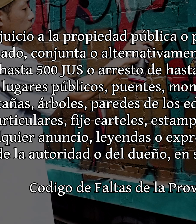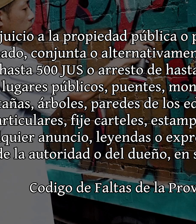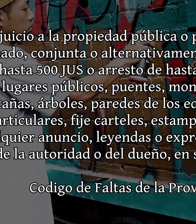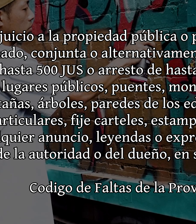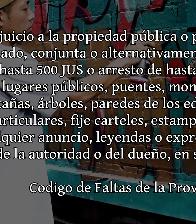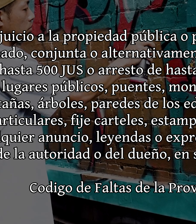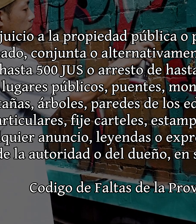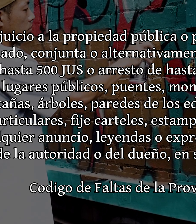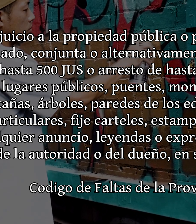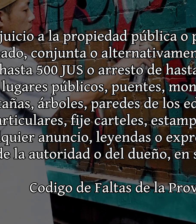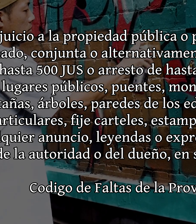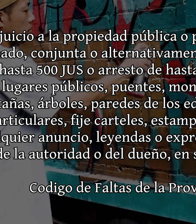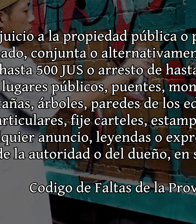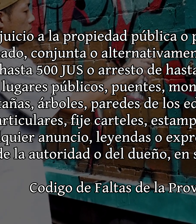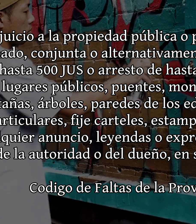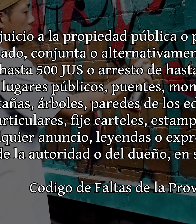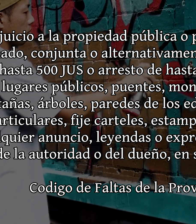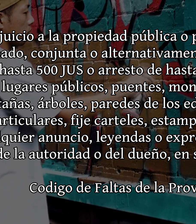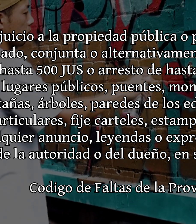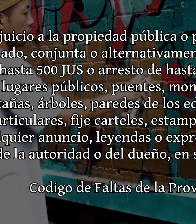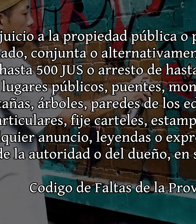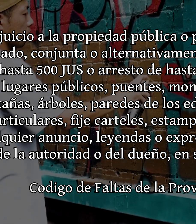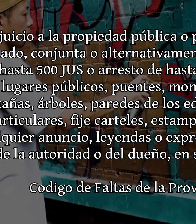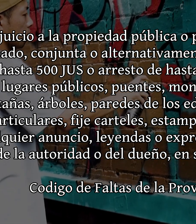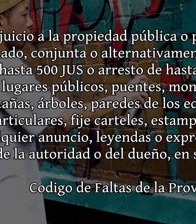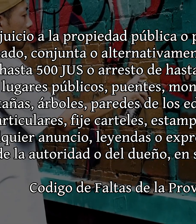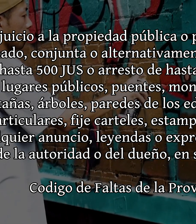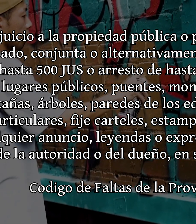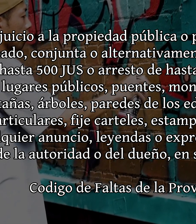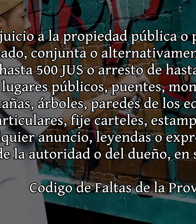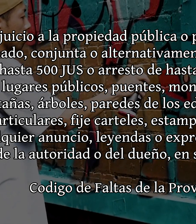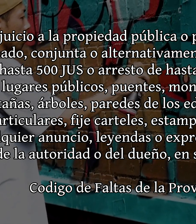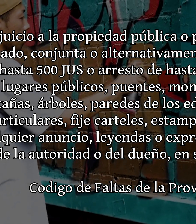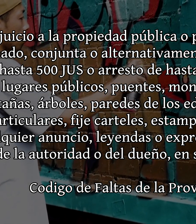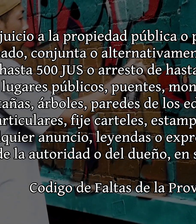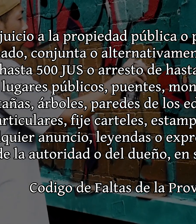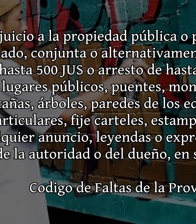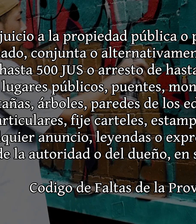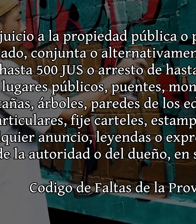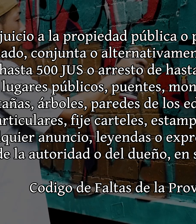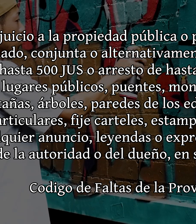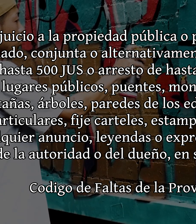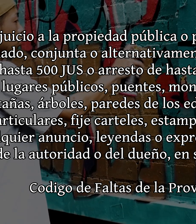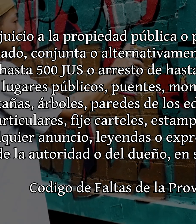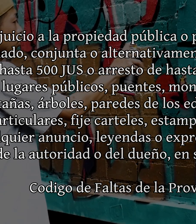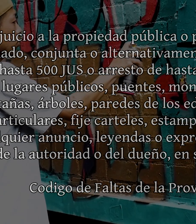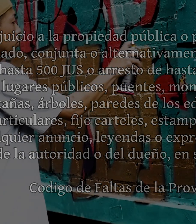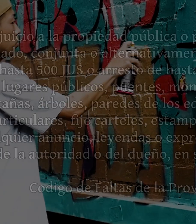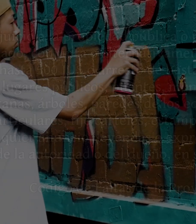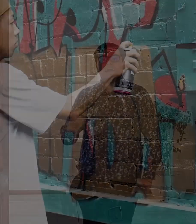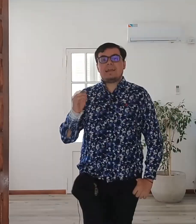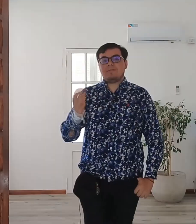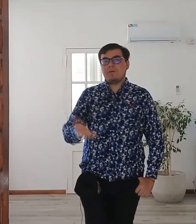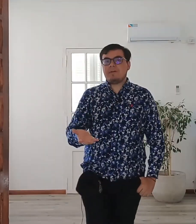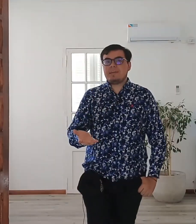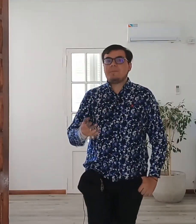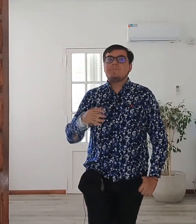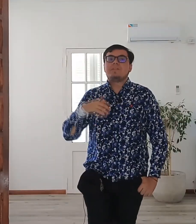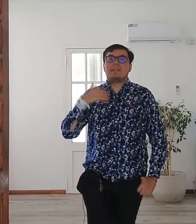cualquier anuncio, leyendas o expresiones sin licencia de la autoridad o del dueño en su caso. En la misma venia,